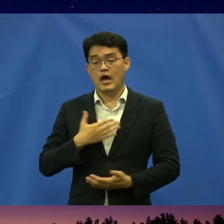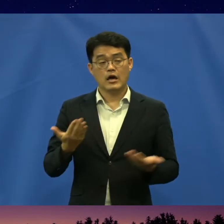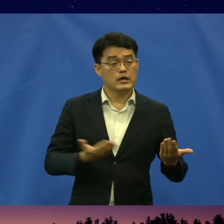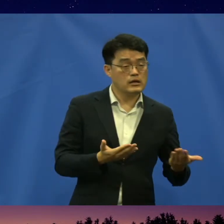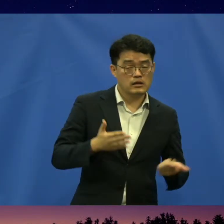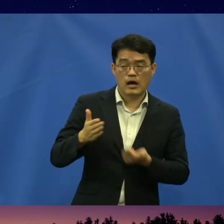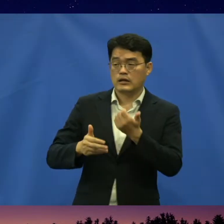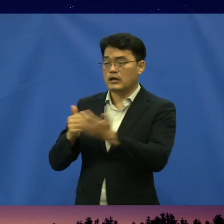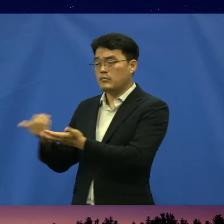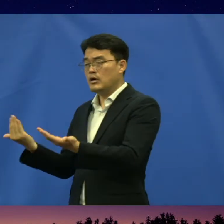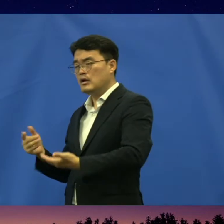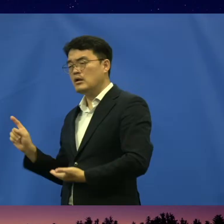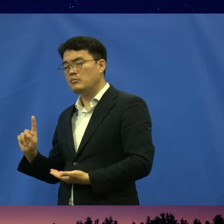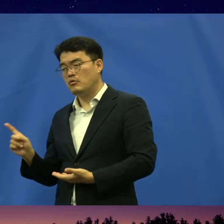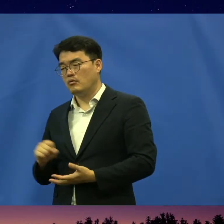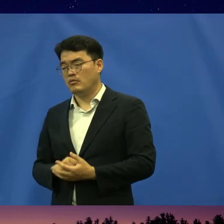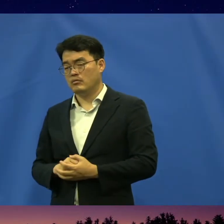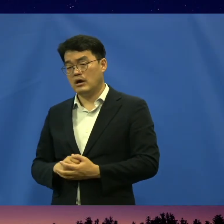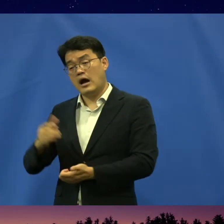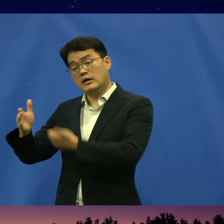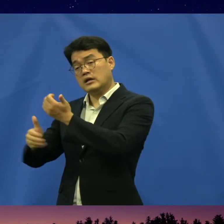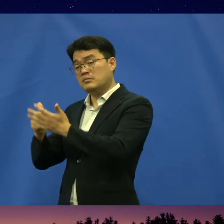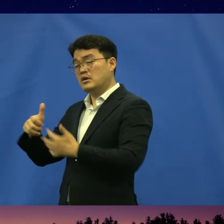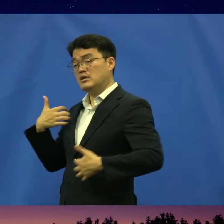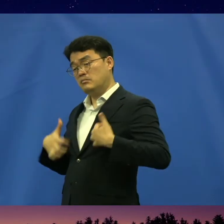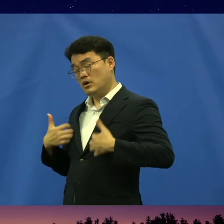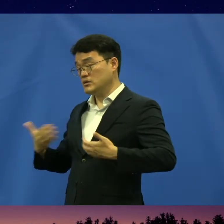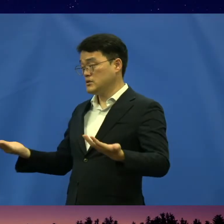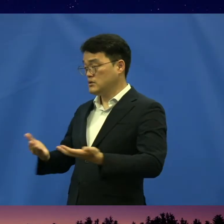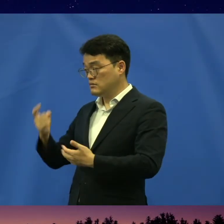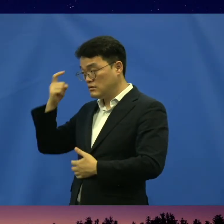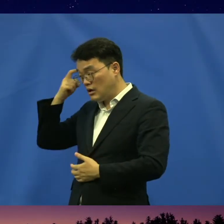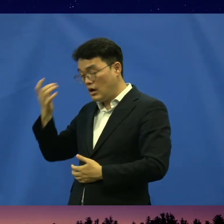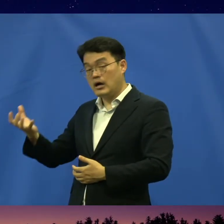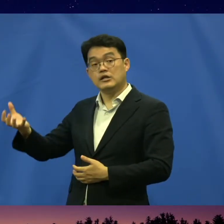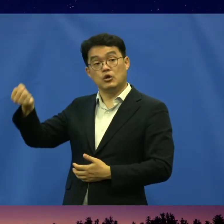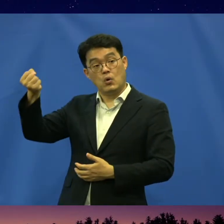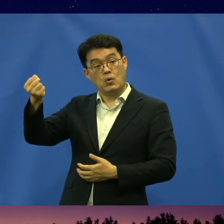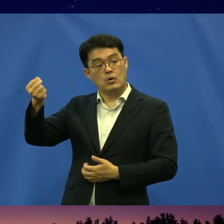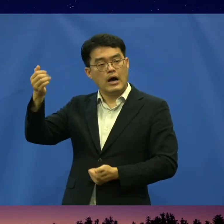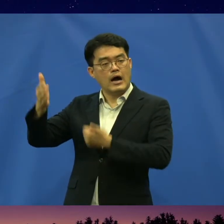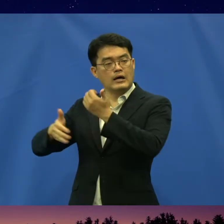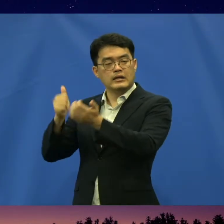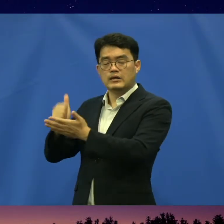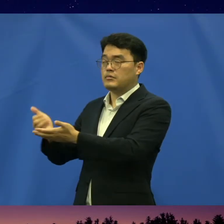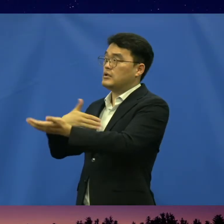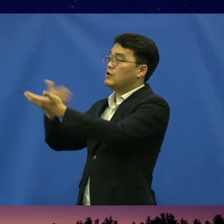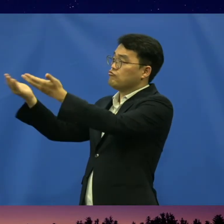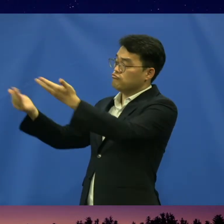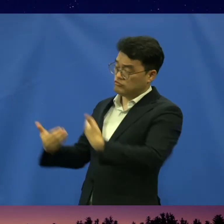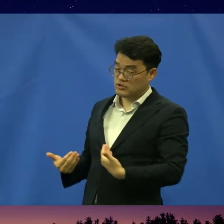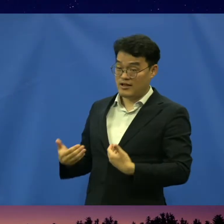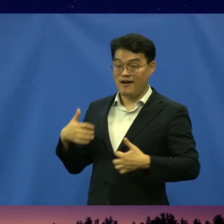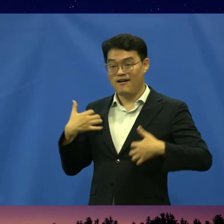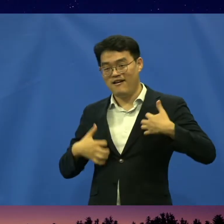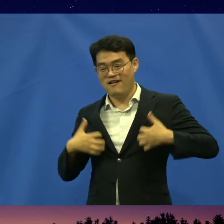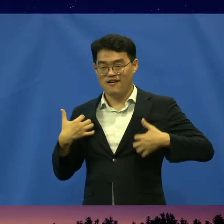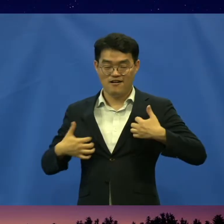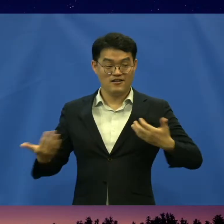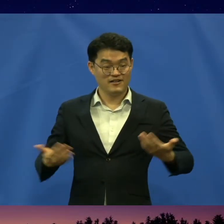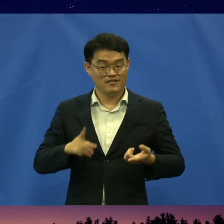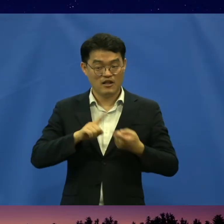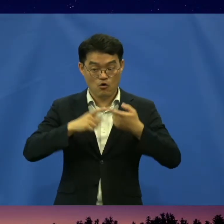일인가? 여러분, 하나님이 기뻐하시는 일이라고 생각하면, 하나님이 나에게 주신 하나님이 기뻐하시는 일이라는